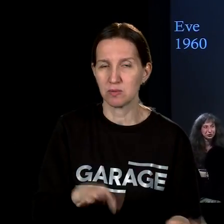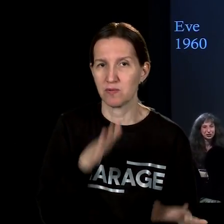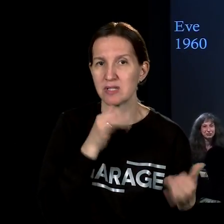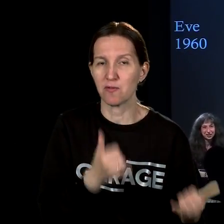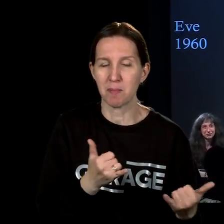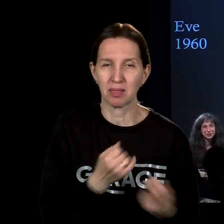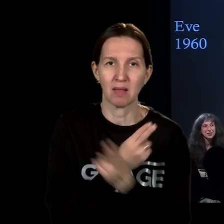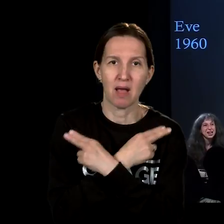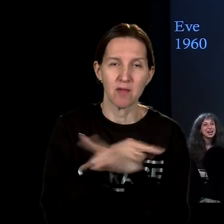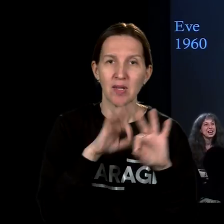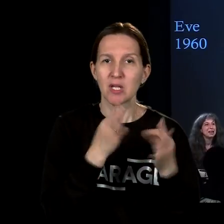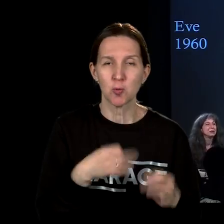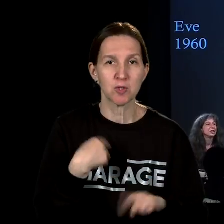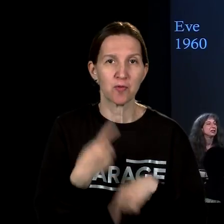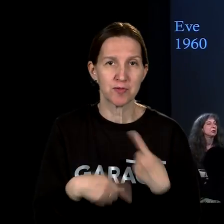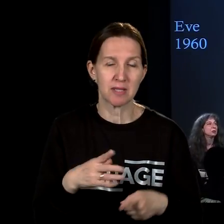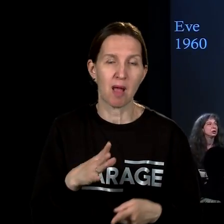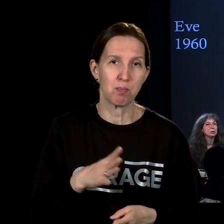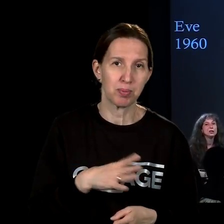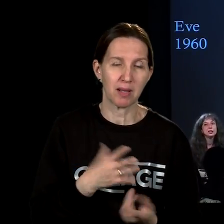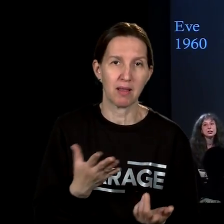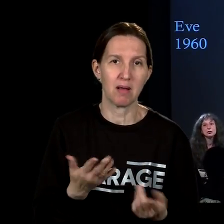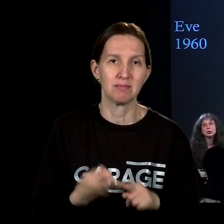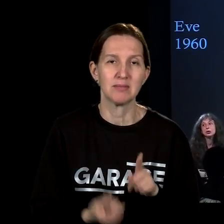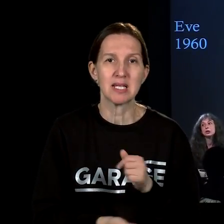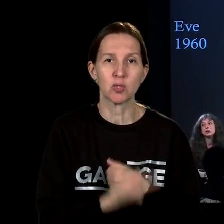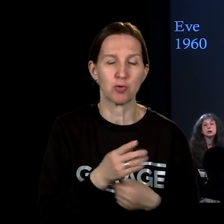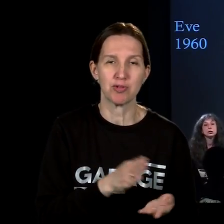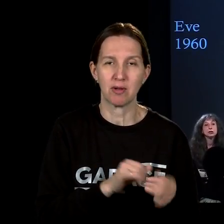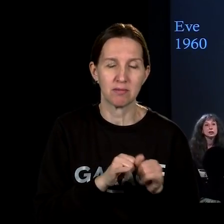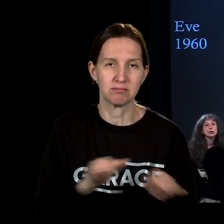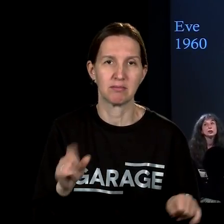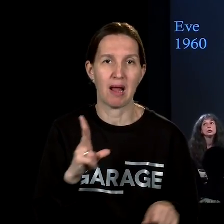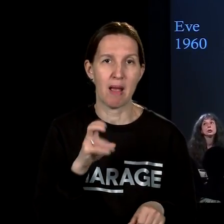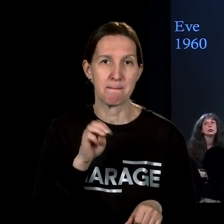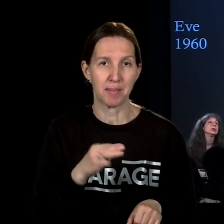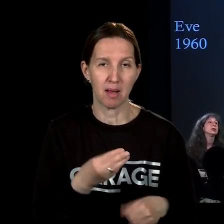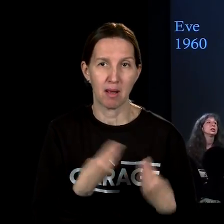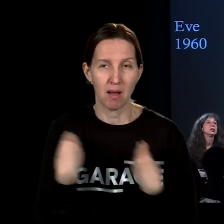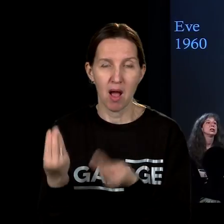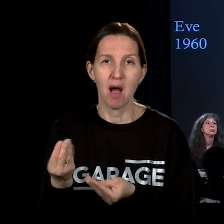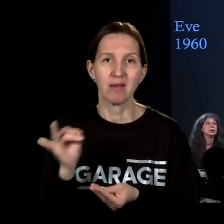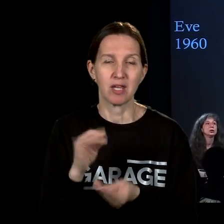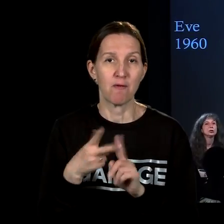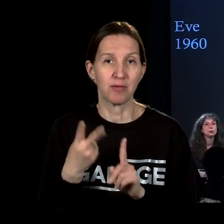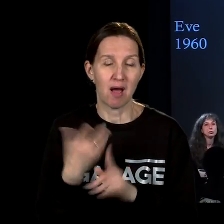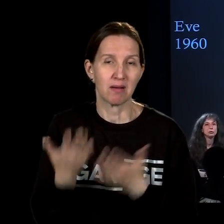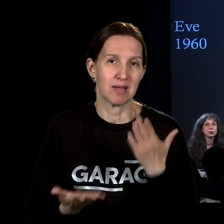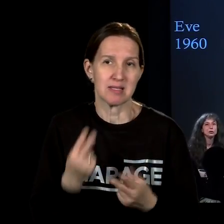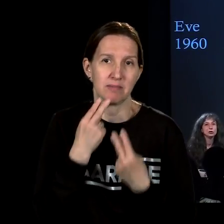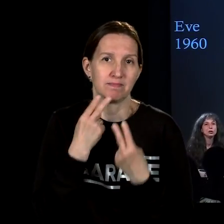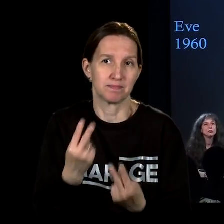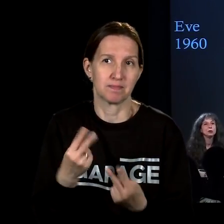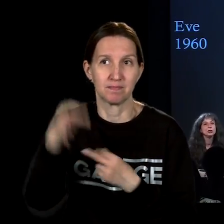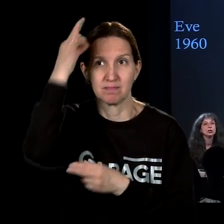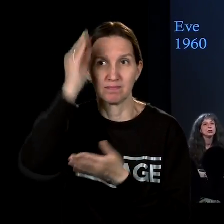нескончаемым источником Кэмпа. А во-вторых, потому что, опять-таки, если вернуться к эссе Сьюзен Зонтак о Кэмпе, она говорит, что Кэмп, в общем, в